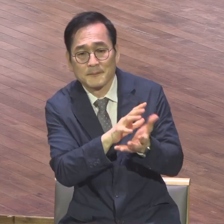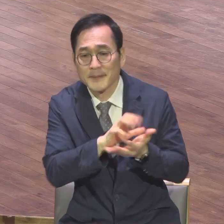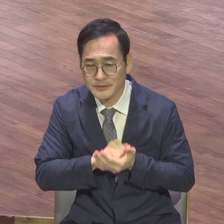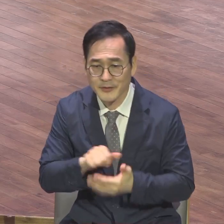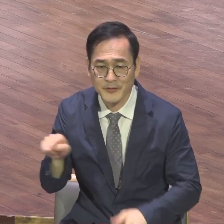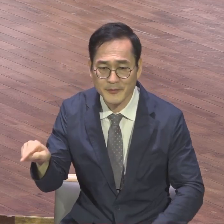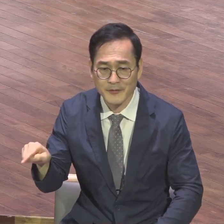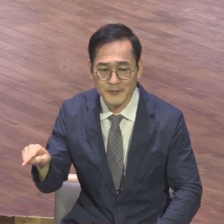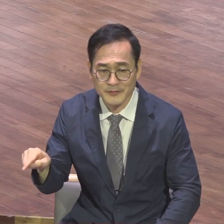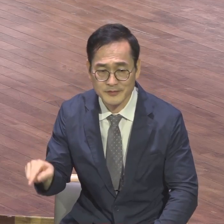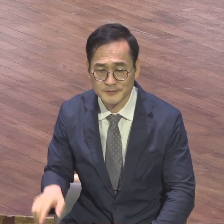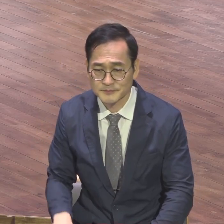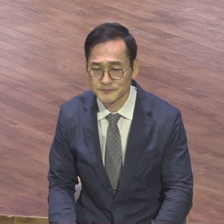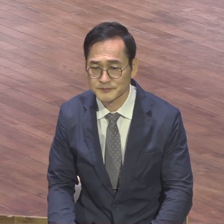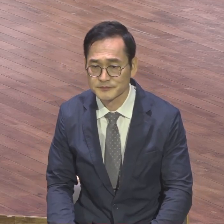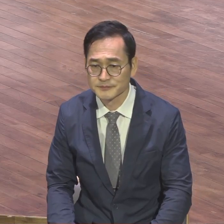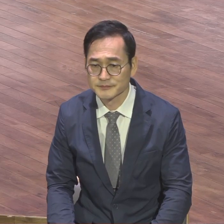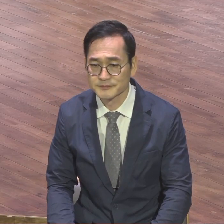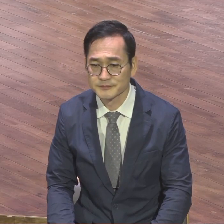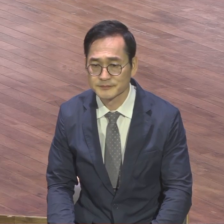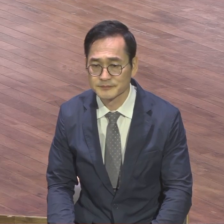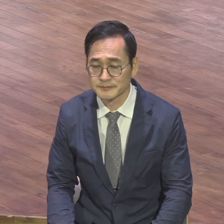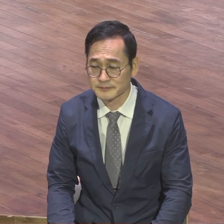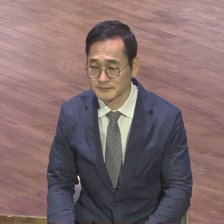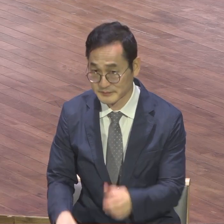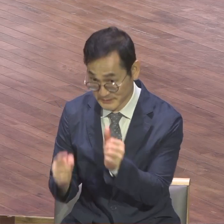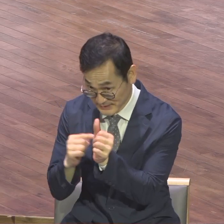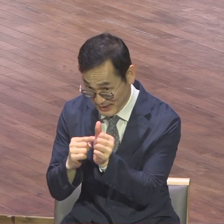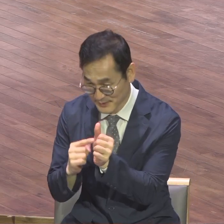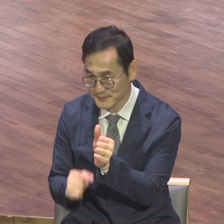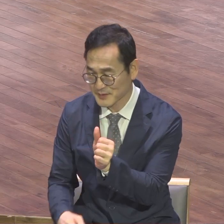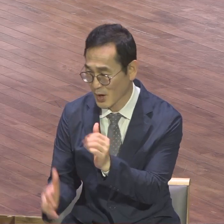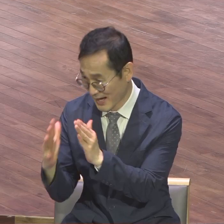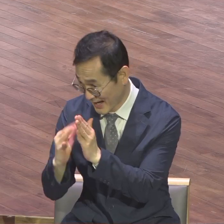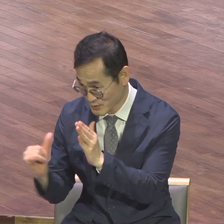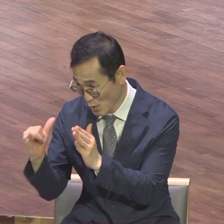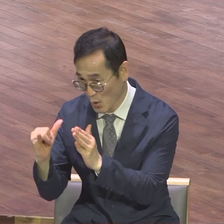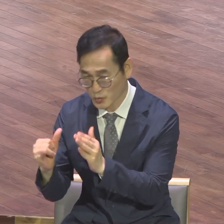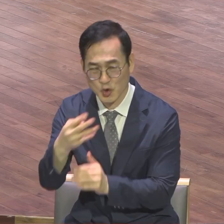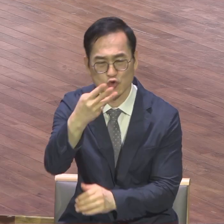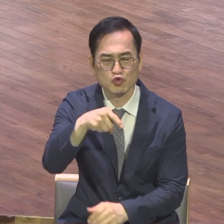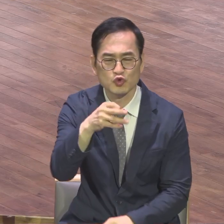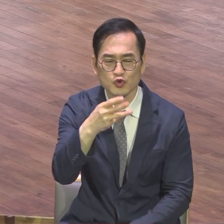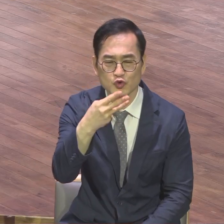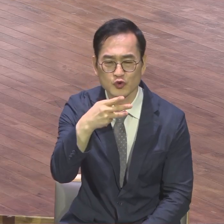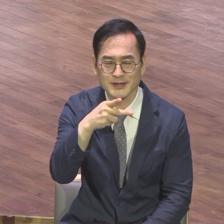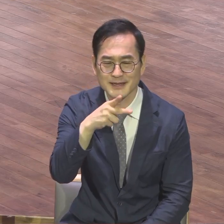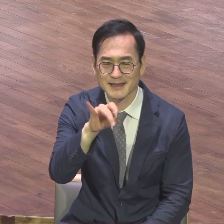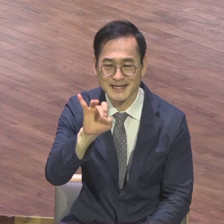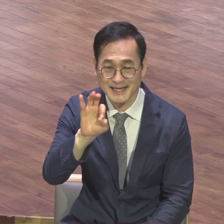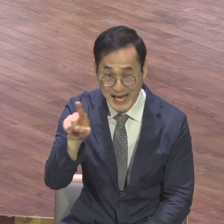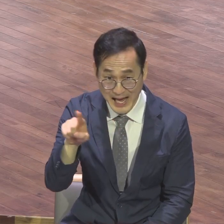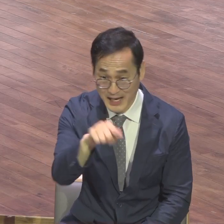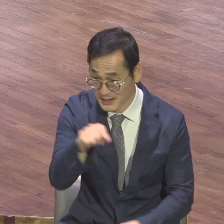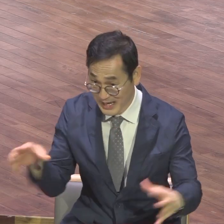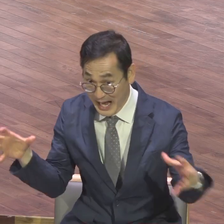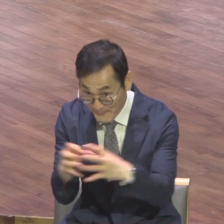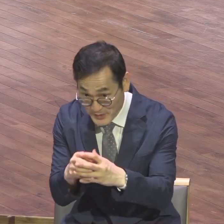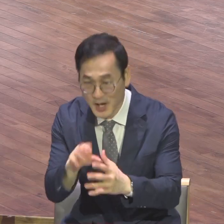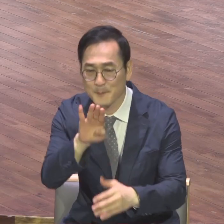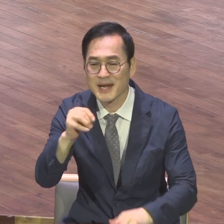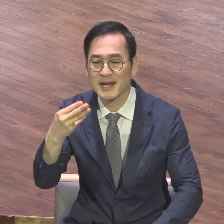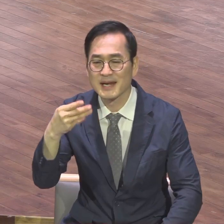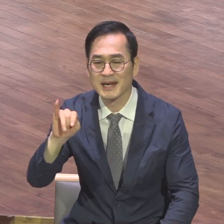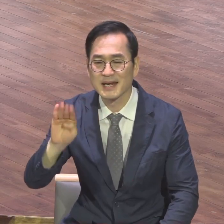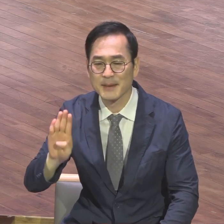나가서 이 간수 집안과 루디아 집안이 합해서 빌립보 교회를 세우는 것입니다.